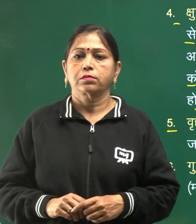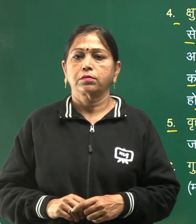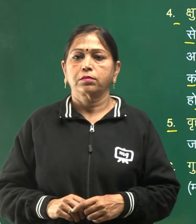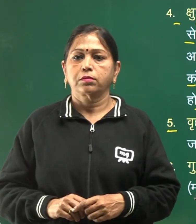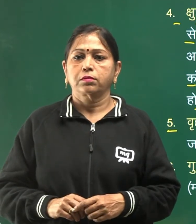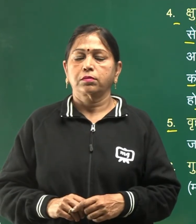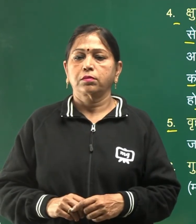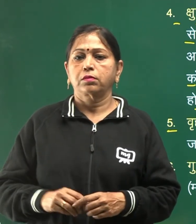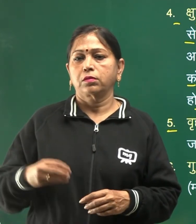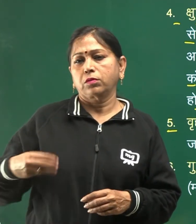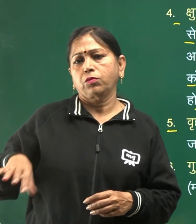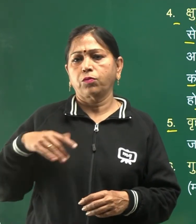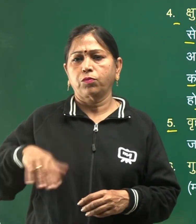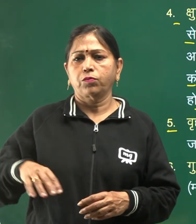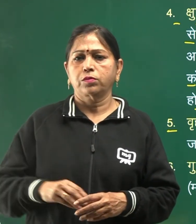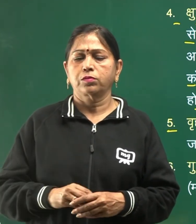मल को